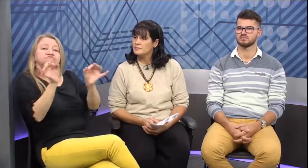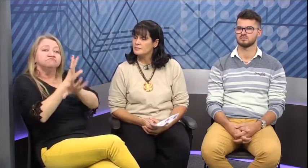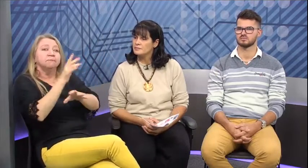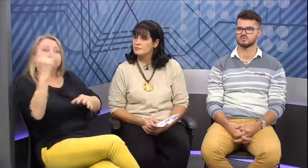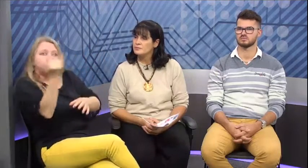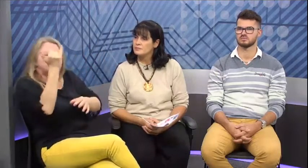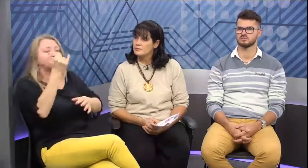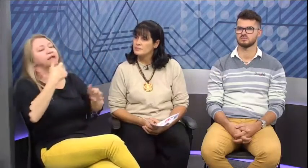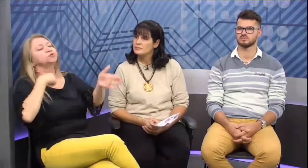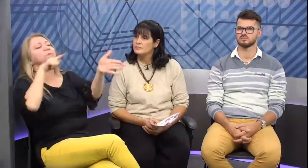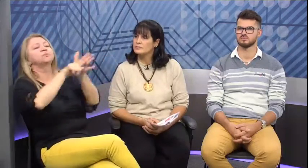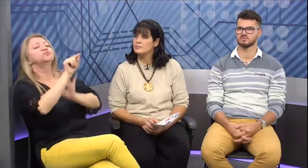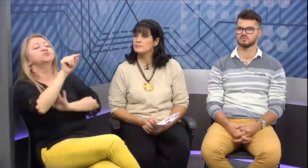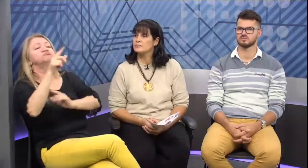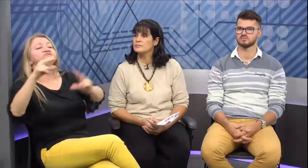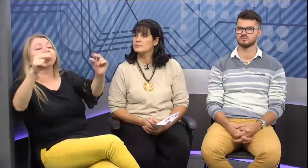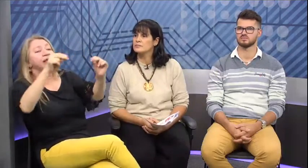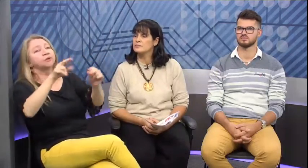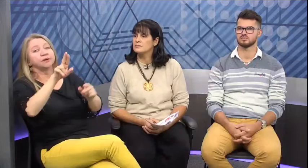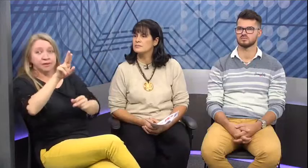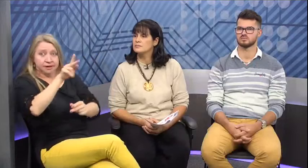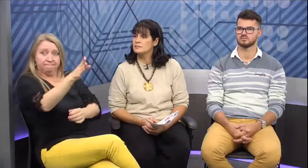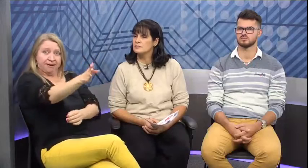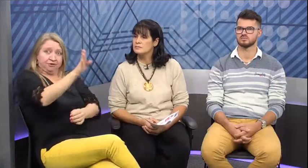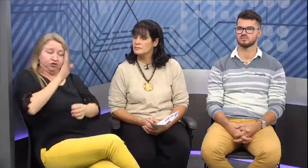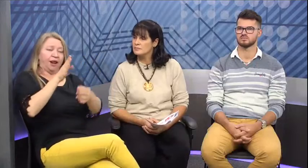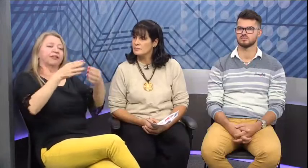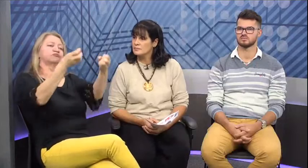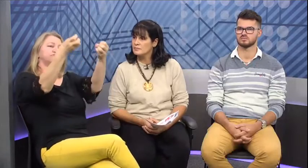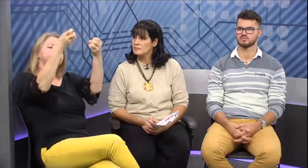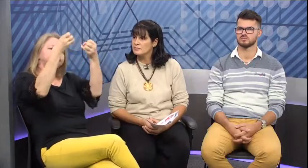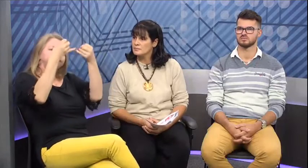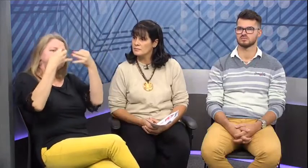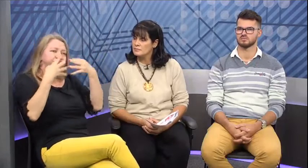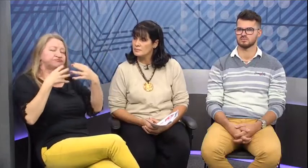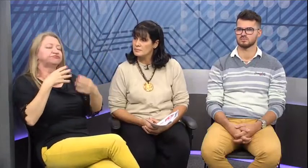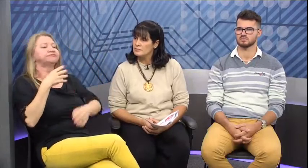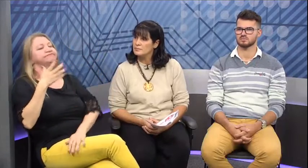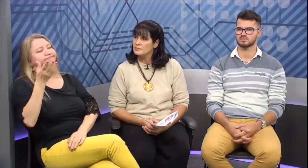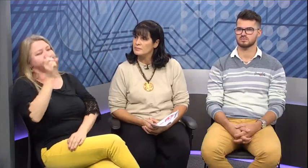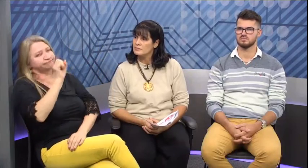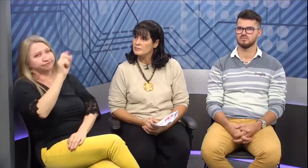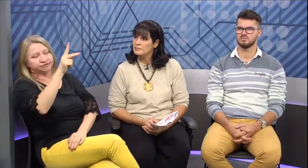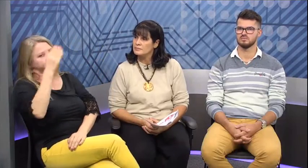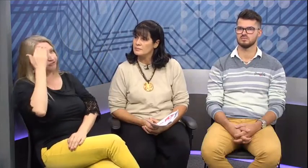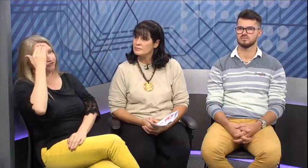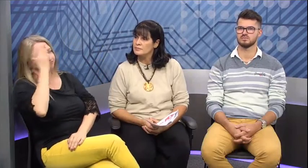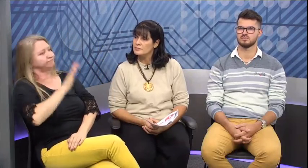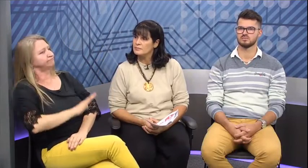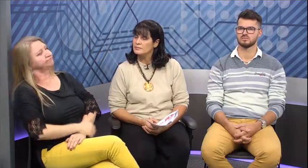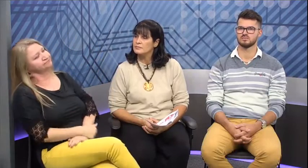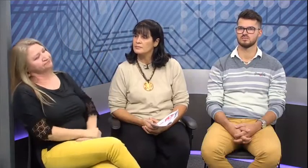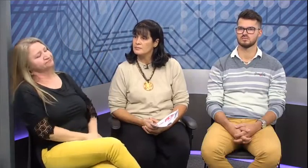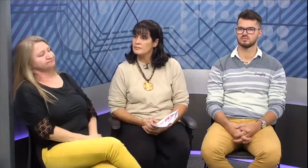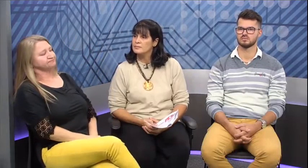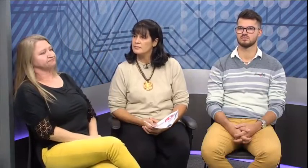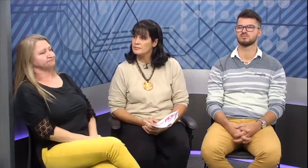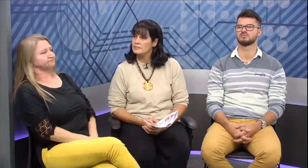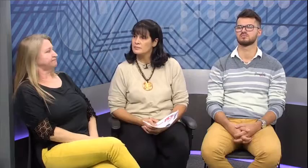sinais, né? Então, depois, eu pergunto para ela, olha, o que foi que eles estavam falando? E ela vem diretamente a mim e me explica, né, qual que